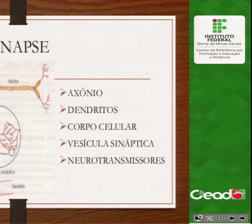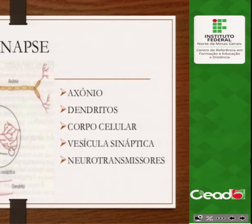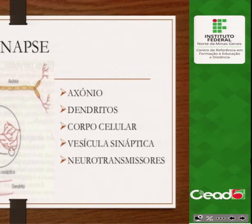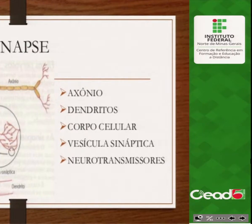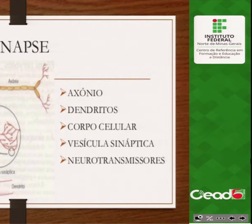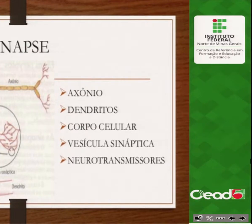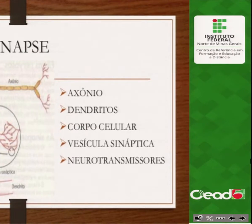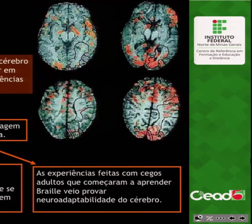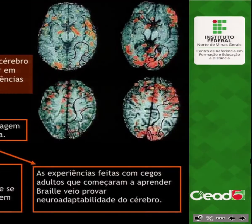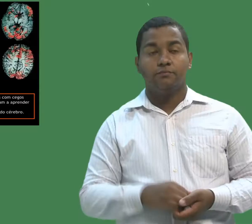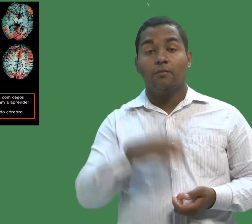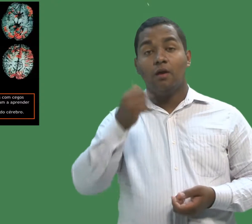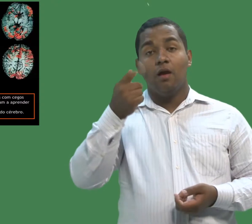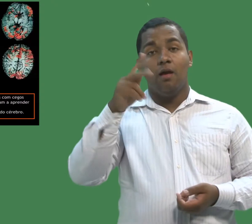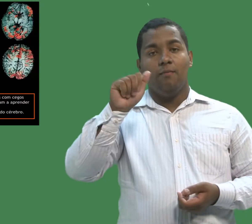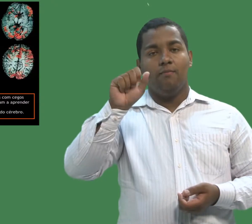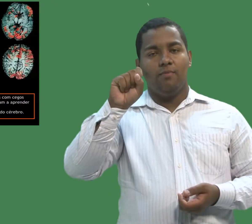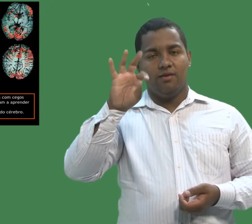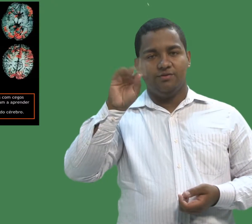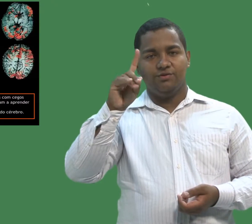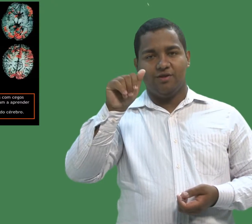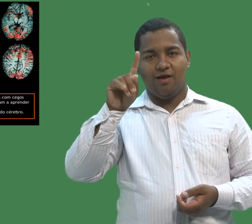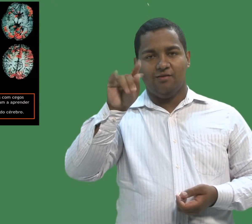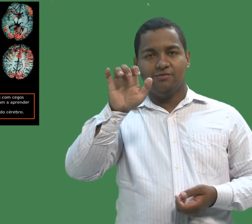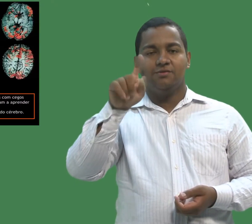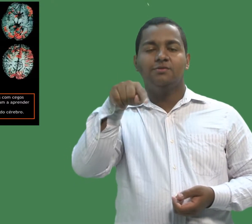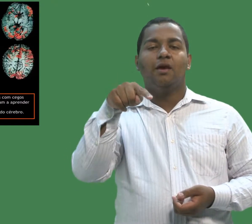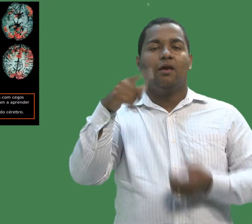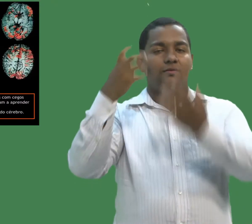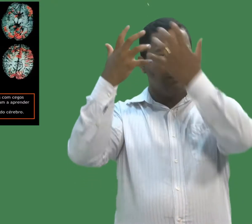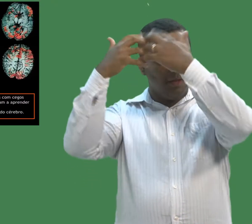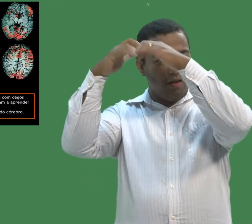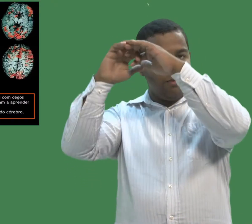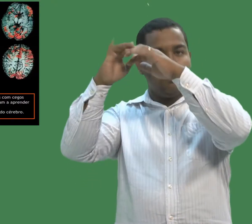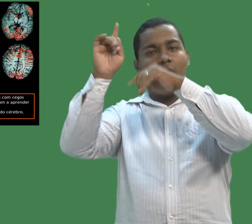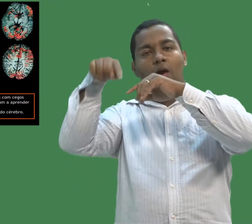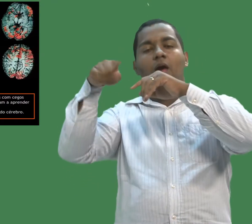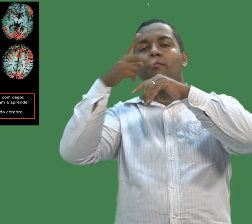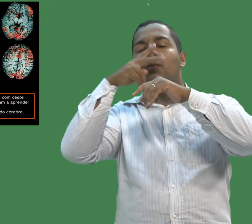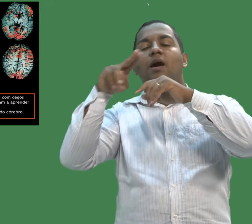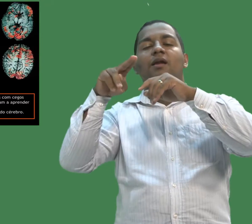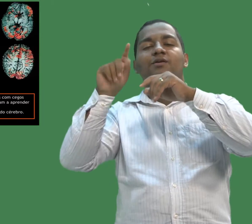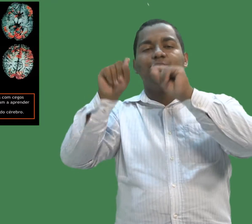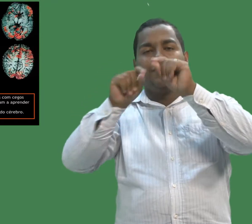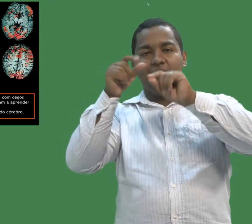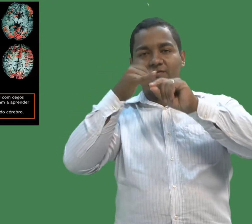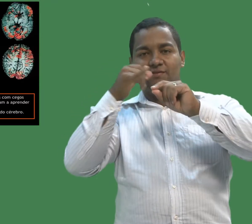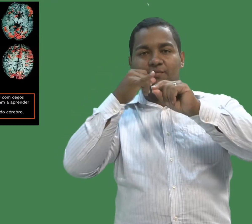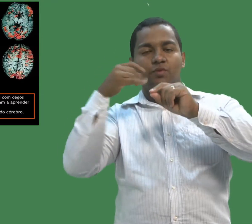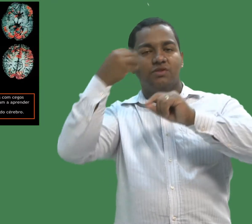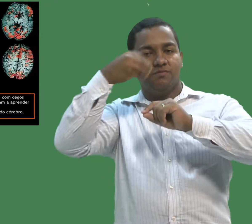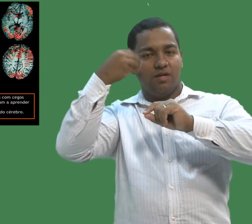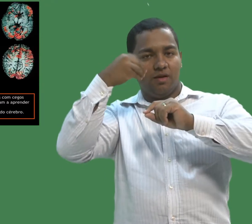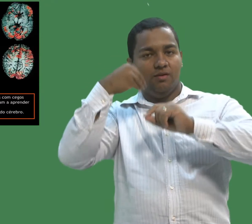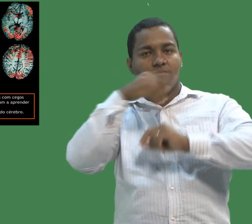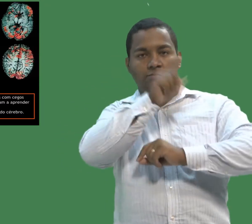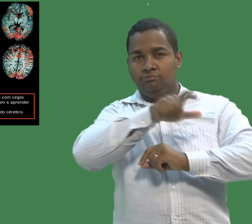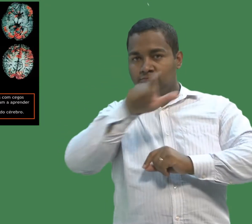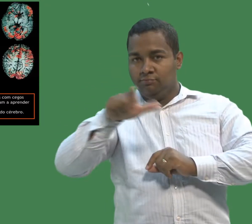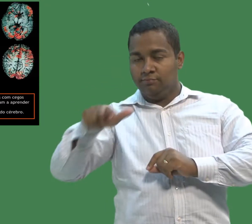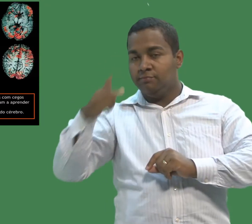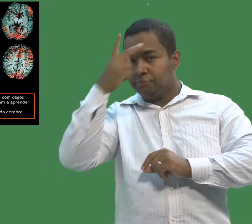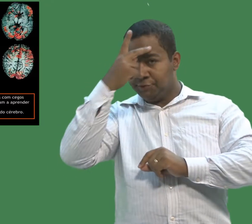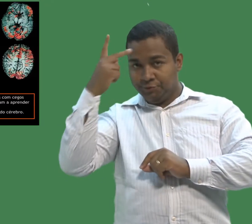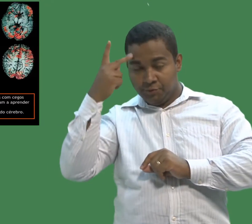só verificarem. A plasticidade cerebral é a capacidade do cérebro de se remodelar em função das experiências do